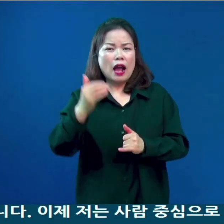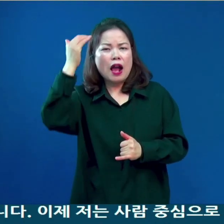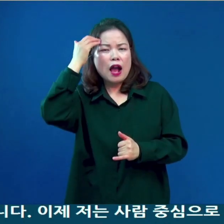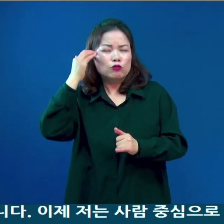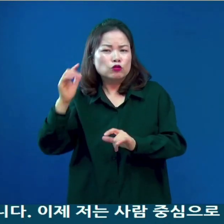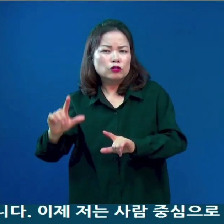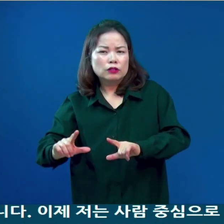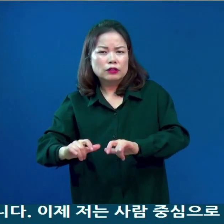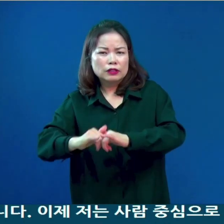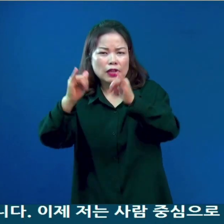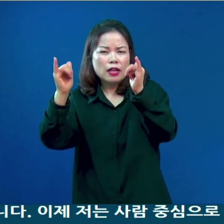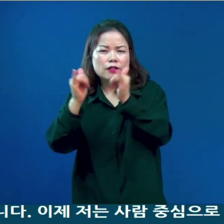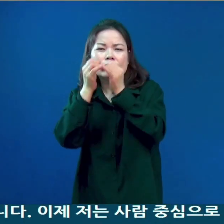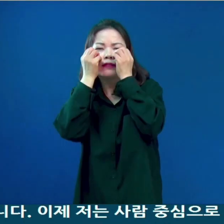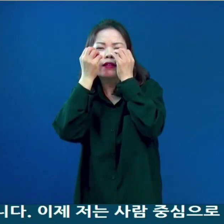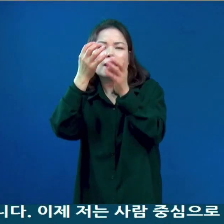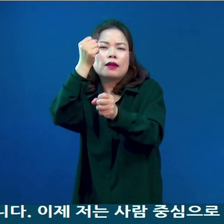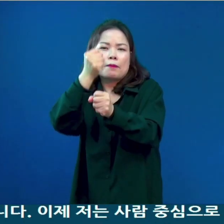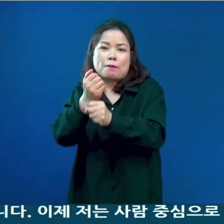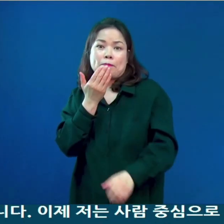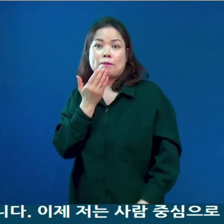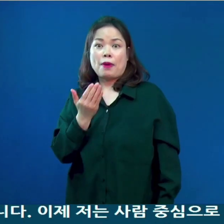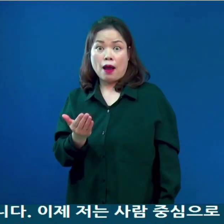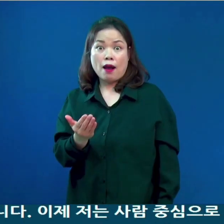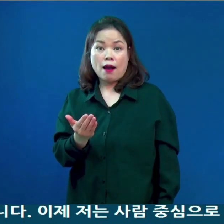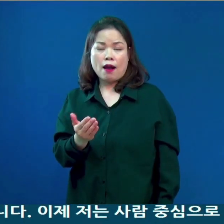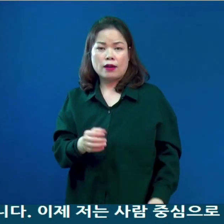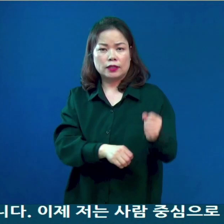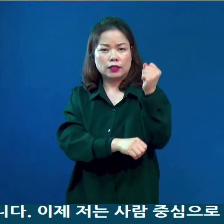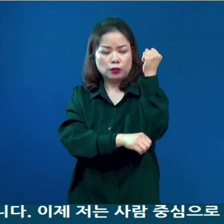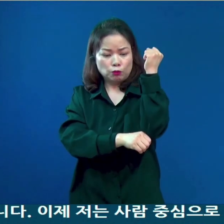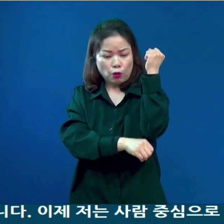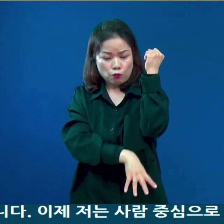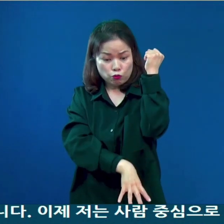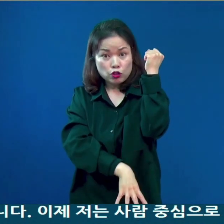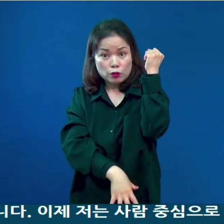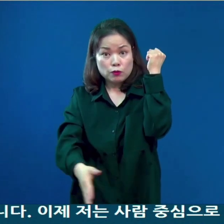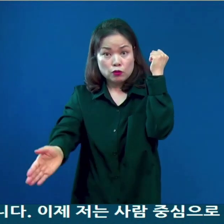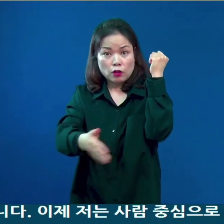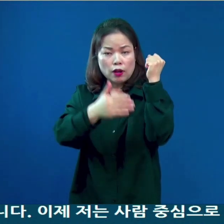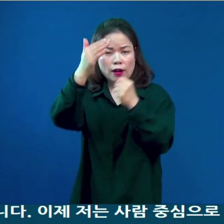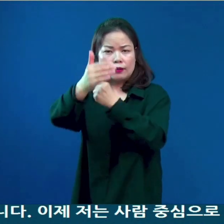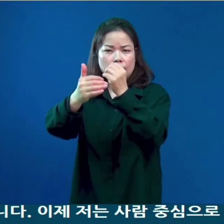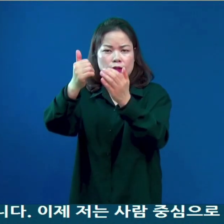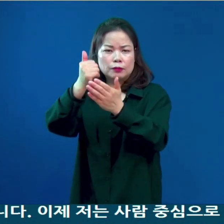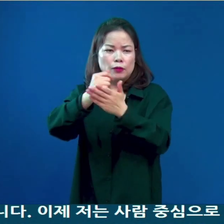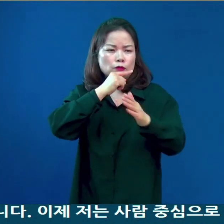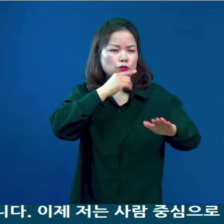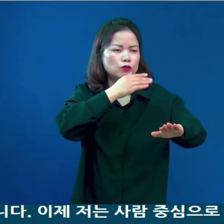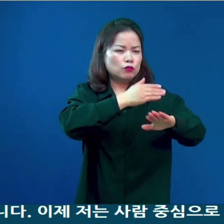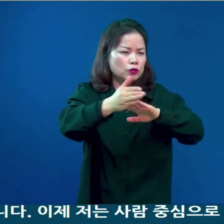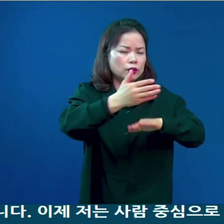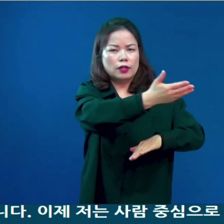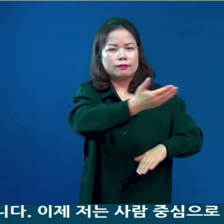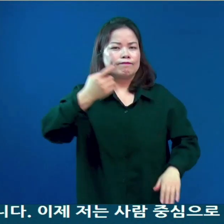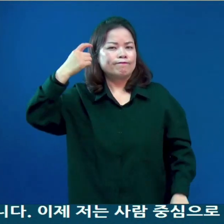사회를 새롭게 만들 수 있도록 근본 뿌리로부터 하나님이 북에서부터 이식을